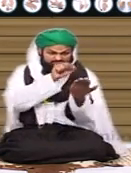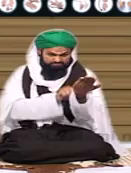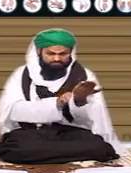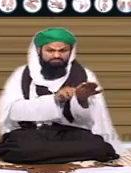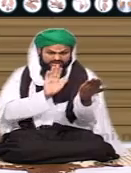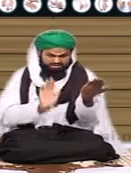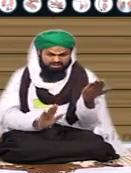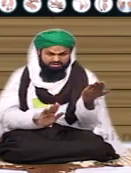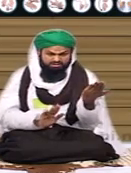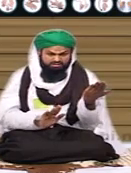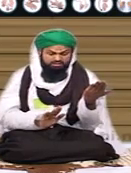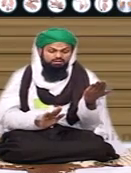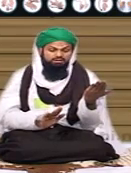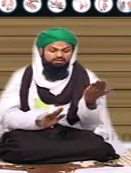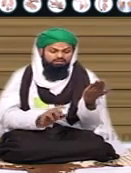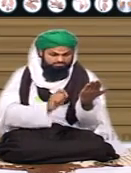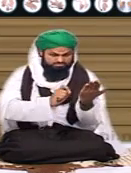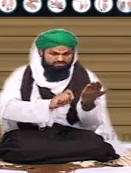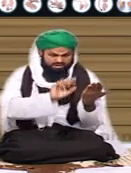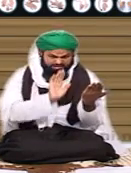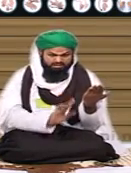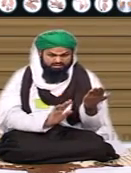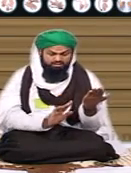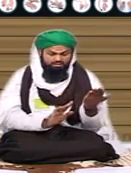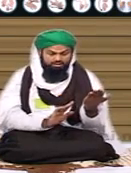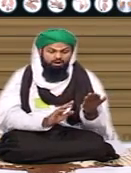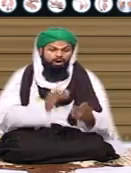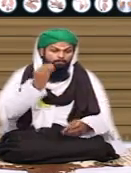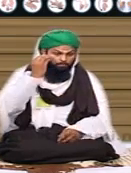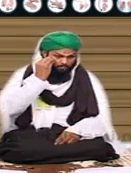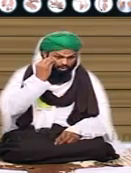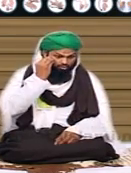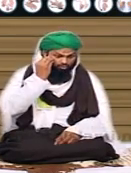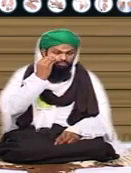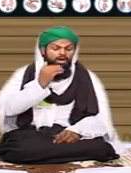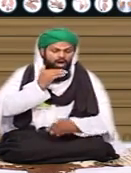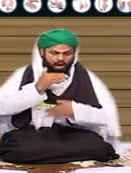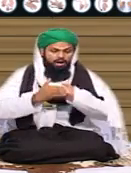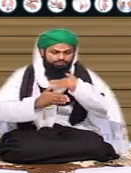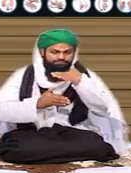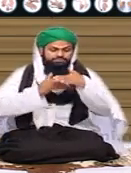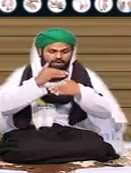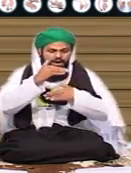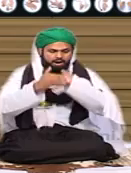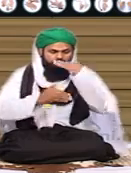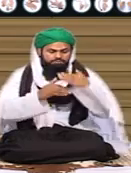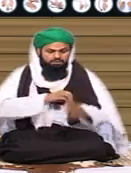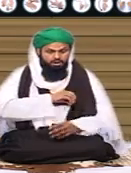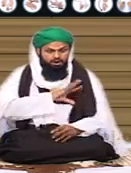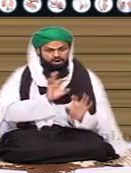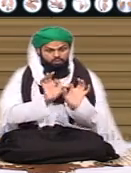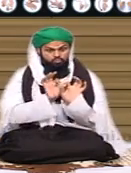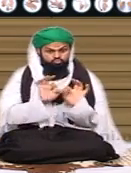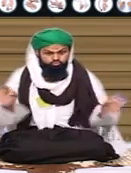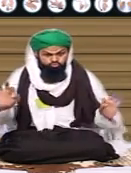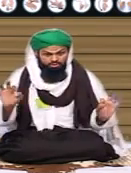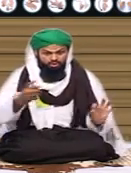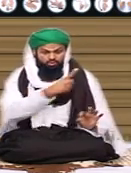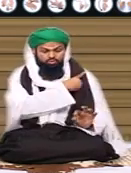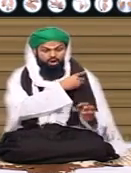ہے, کوئی ایسا آپ کے پاس ذریعہ ہے کہ جس سے آپ نے یہ معلوم کر لیا کہ آہستہ آہستہ بھی آخر